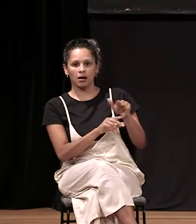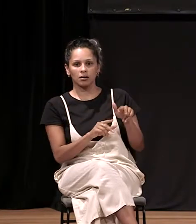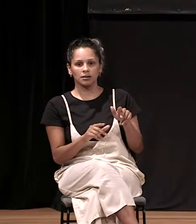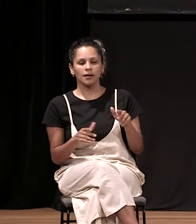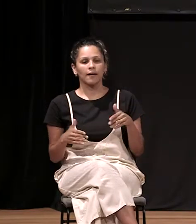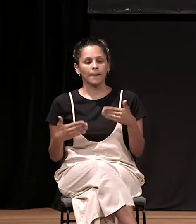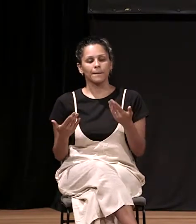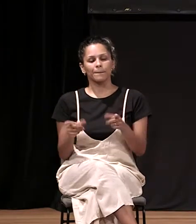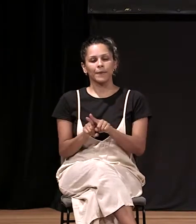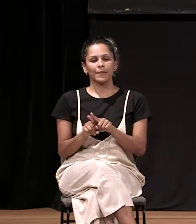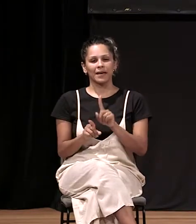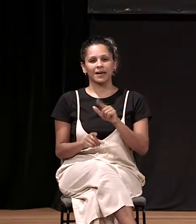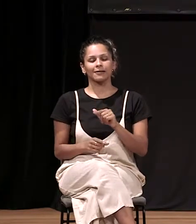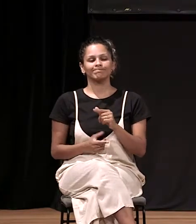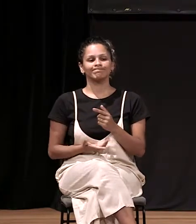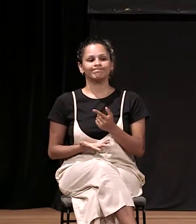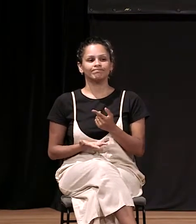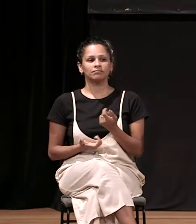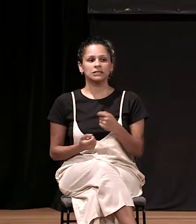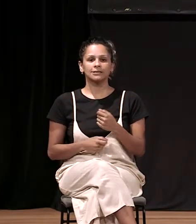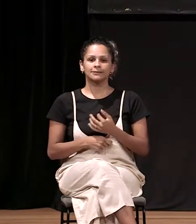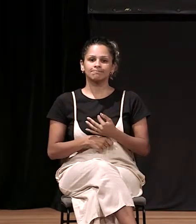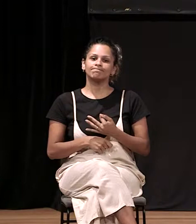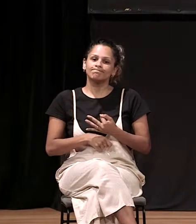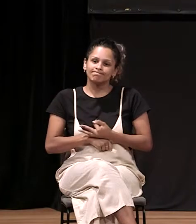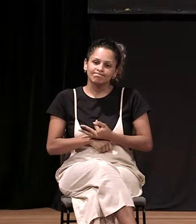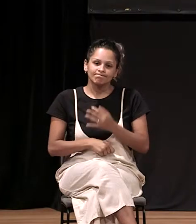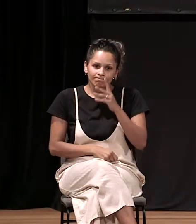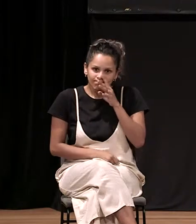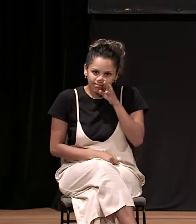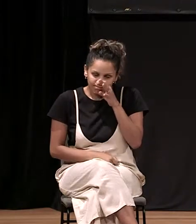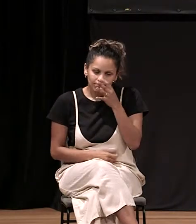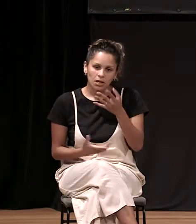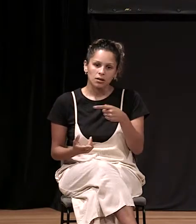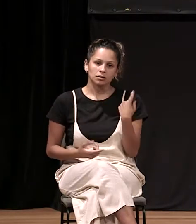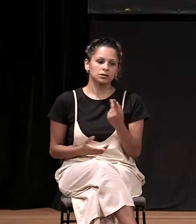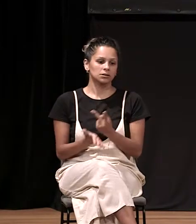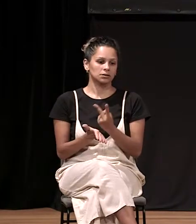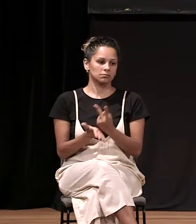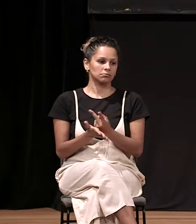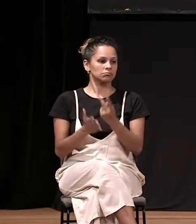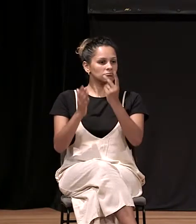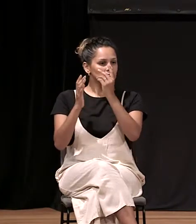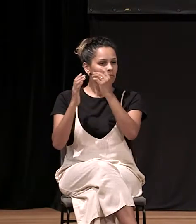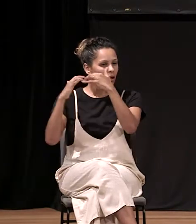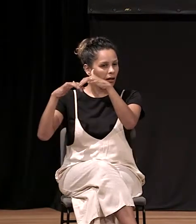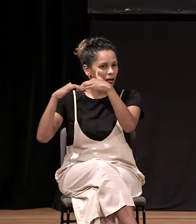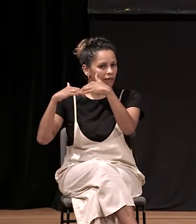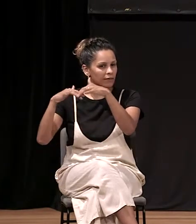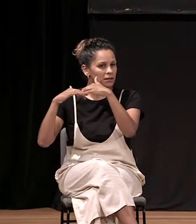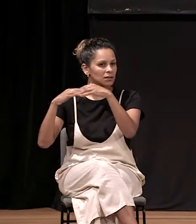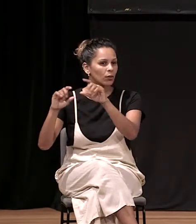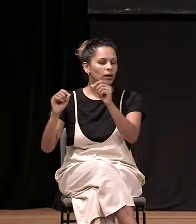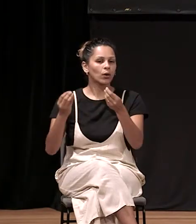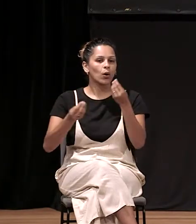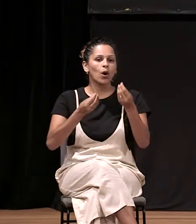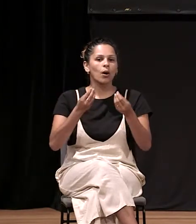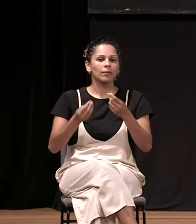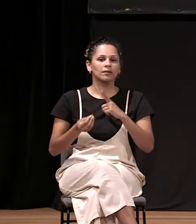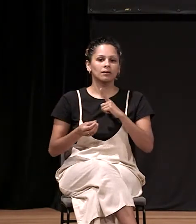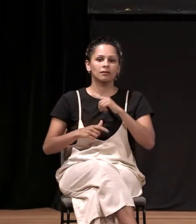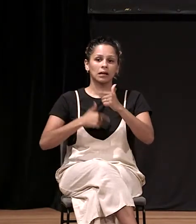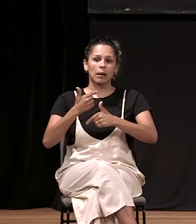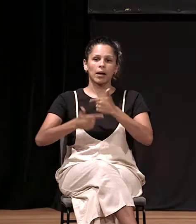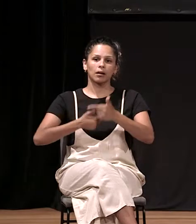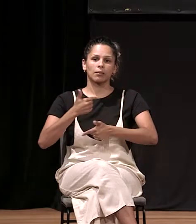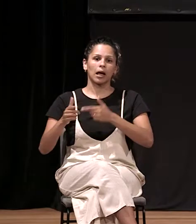que a gente precisa sempre exercer e trazer sempre a reflexão, porque é muito fácil a gente cair nessa reprodução e de